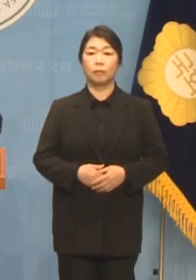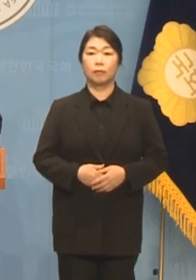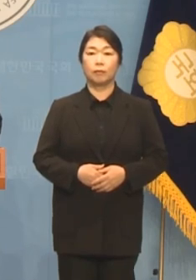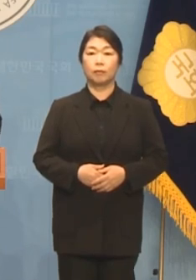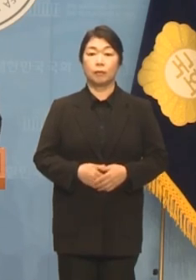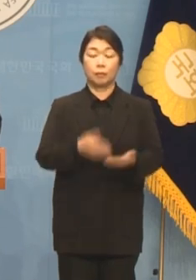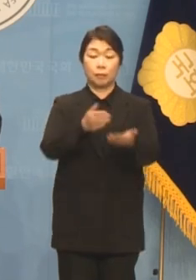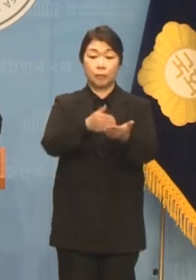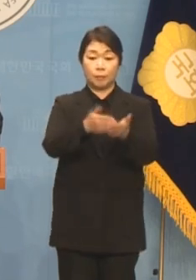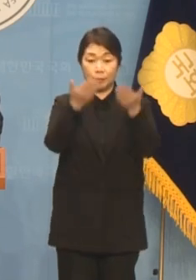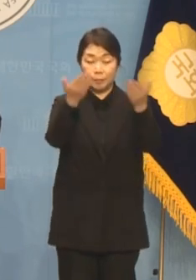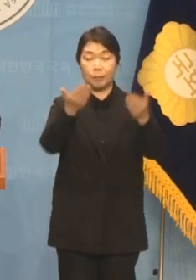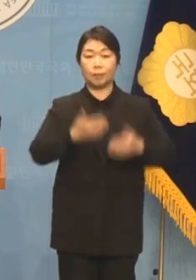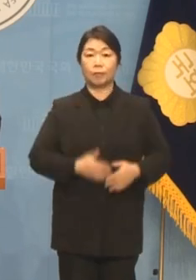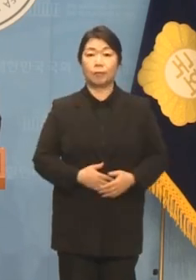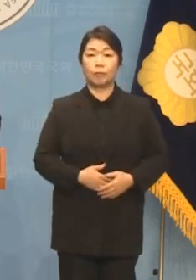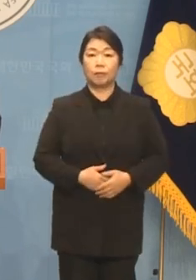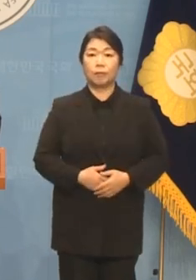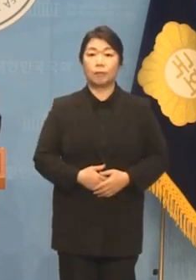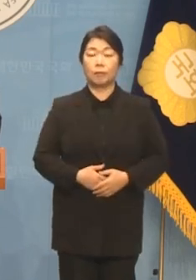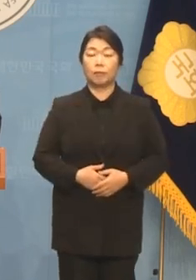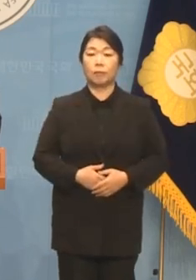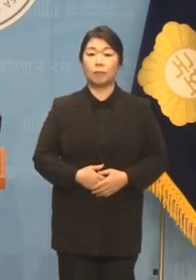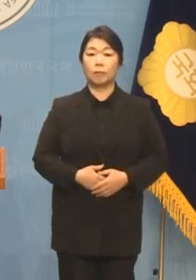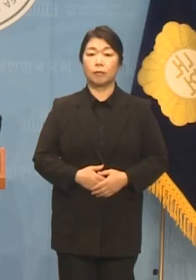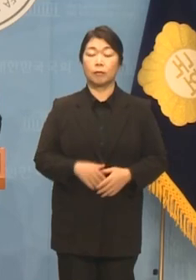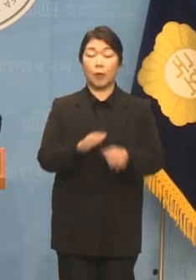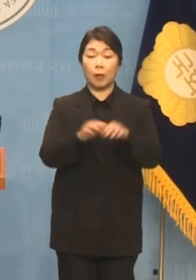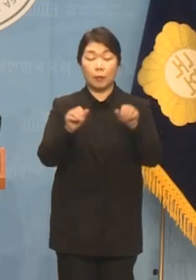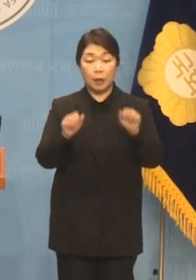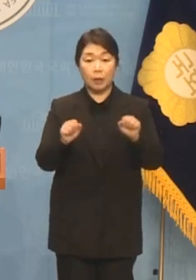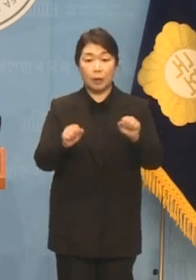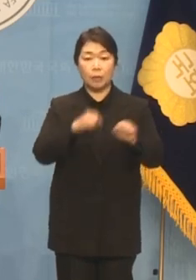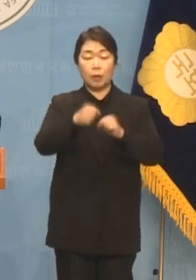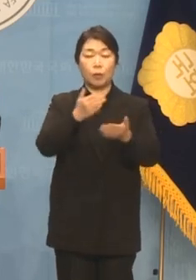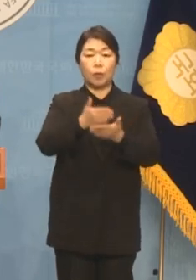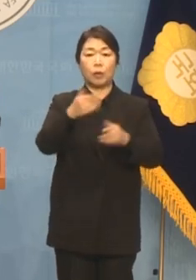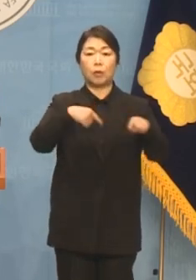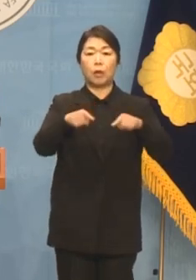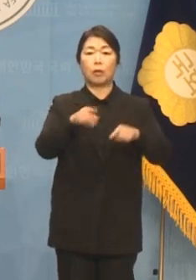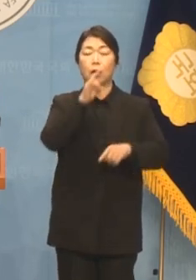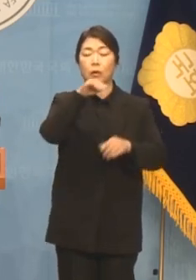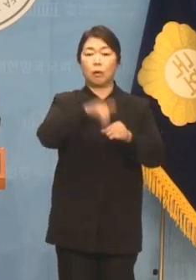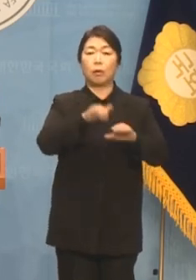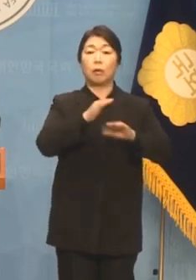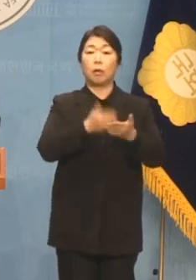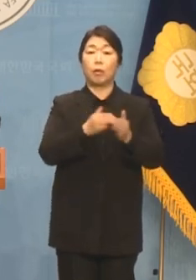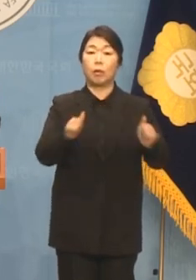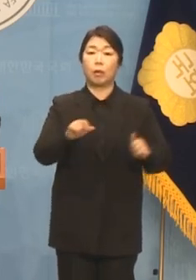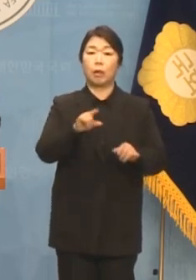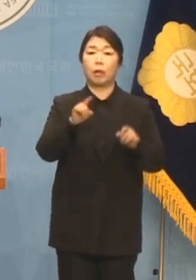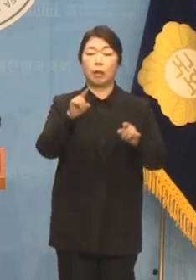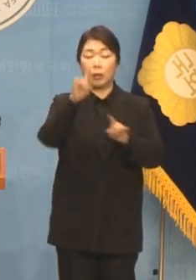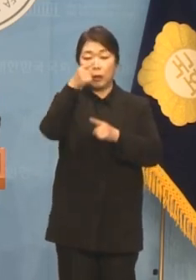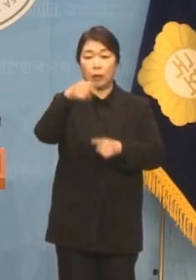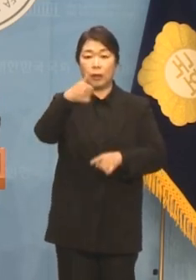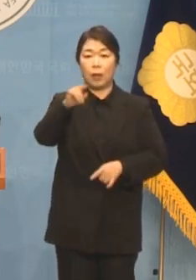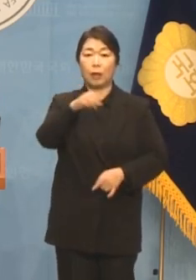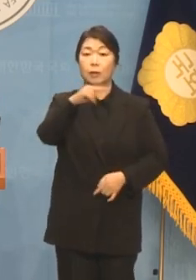논평 시작하겠습니다 안녕하십니까 자유통일당 중앙 선대의 대변인 이강산